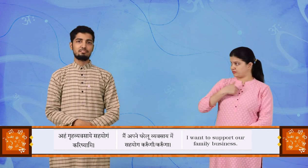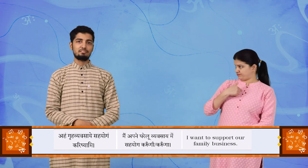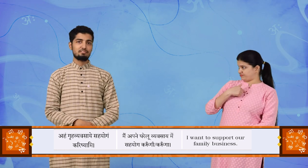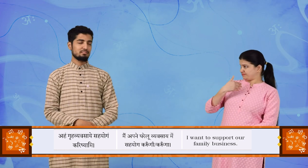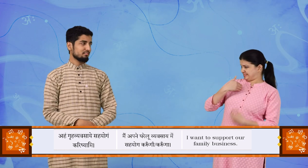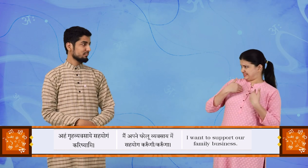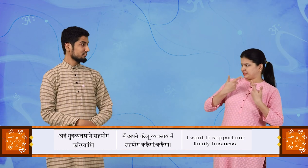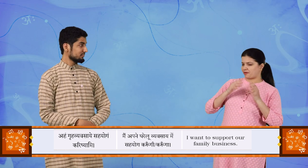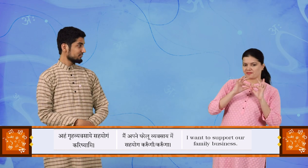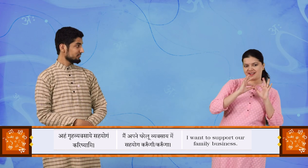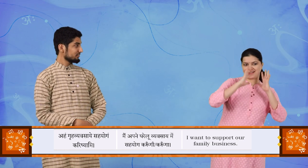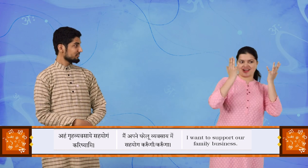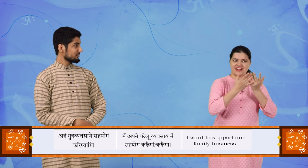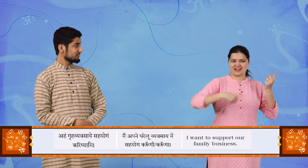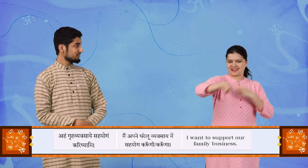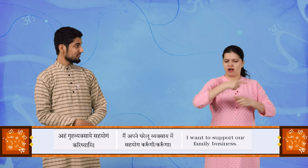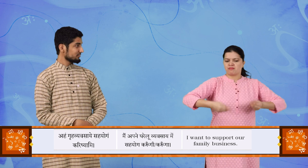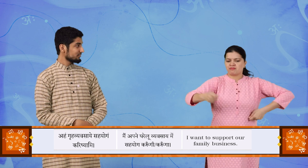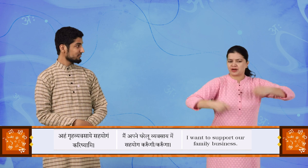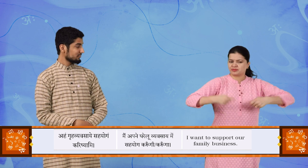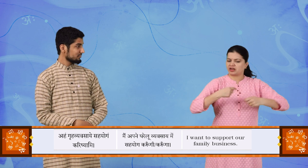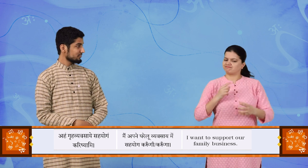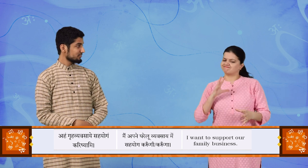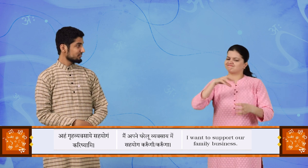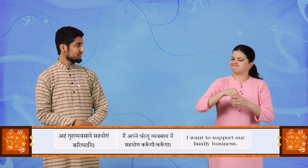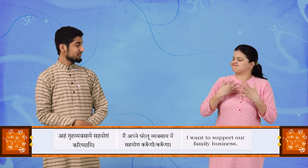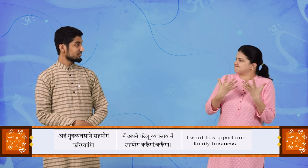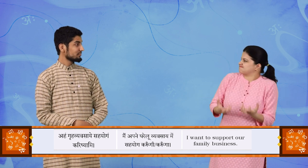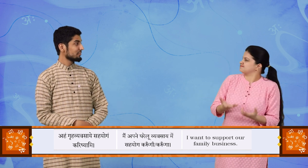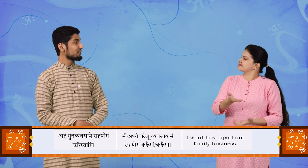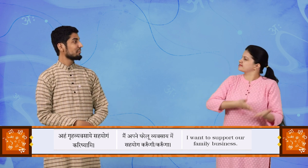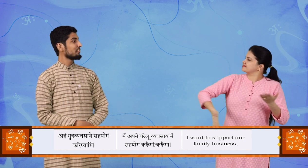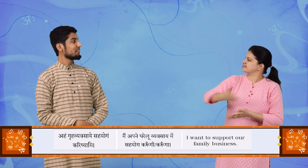एक अहम व्यवस्था यह संयोग हम करिष्यामि है